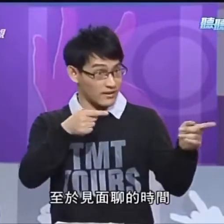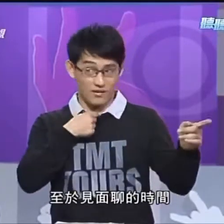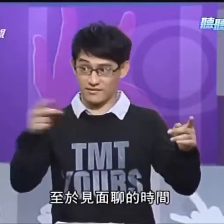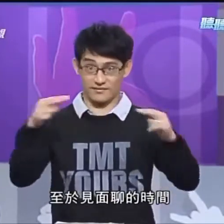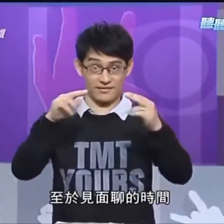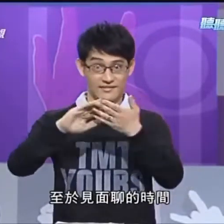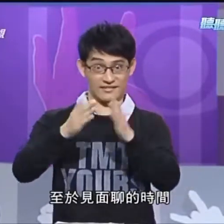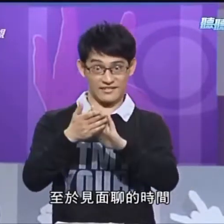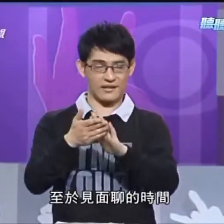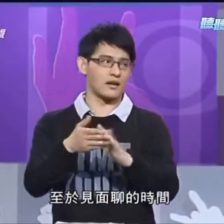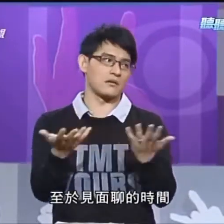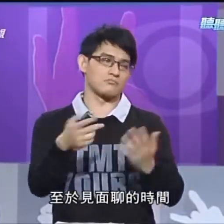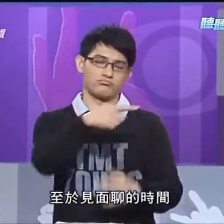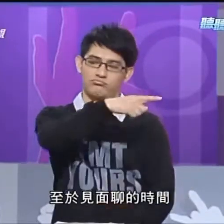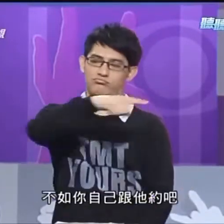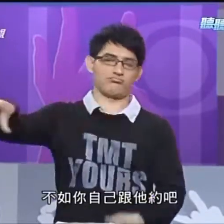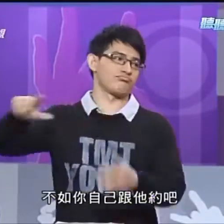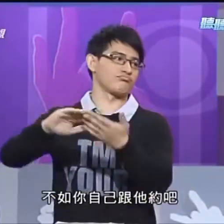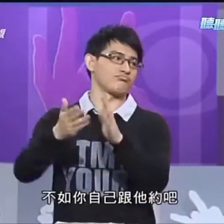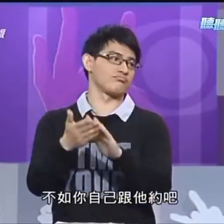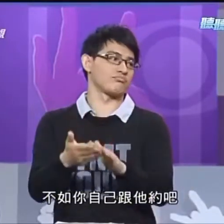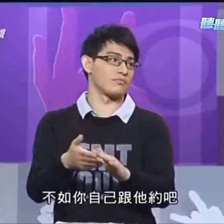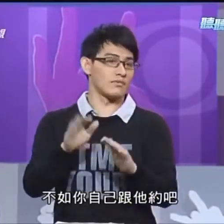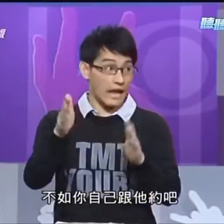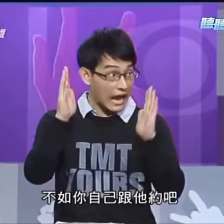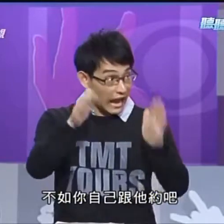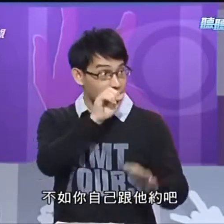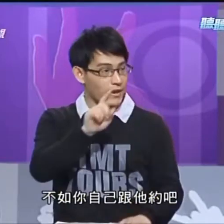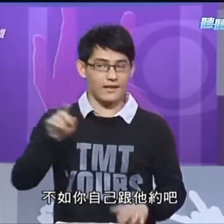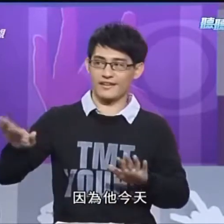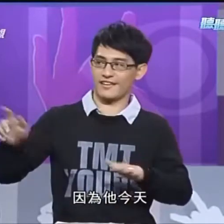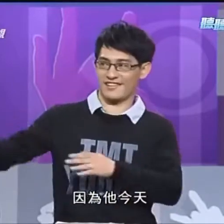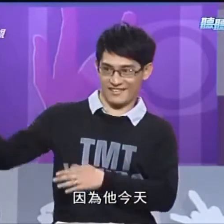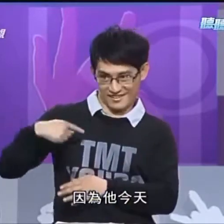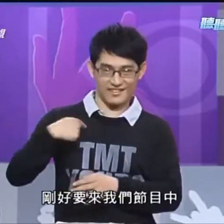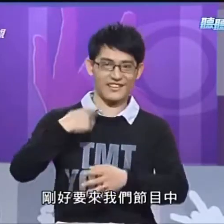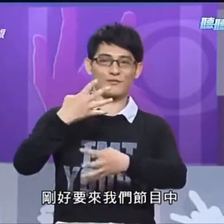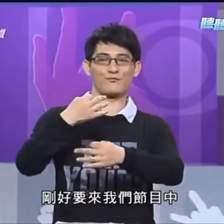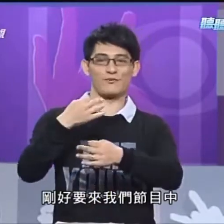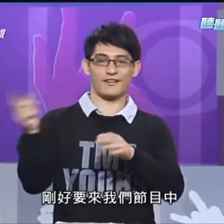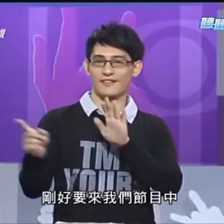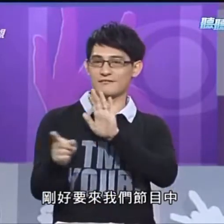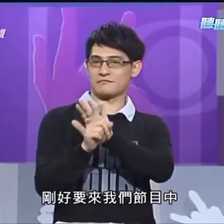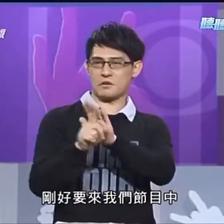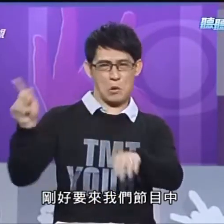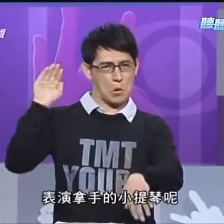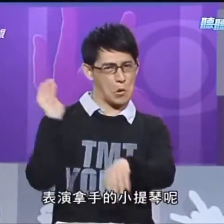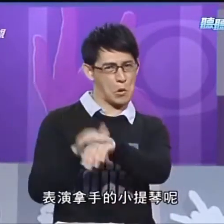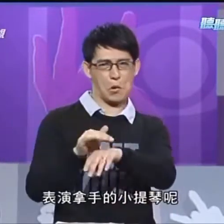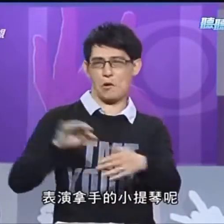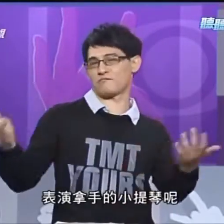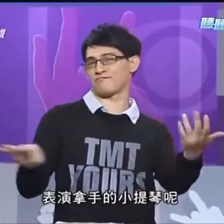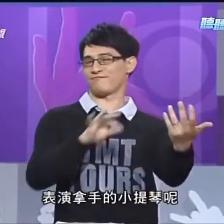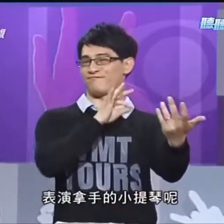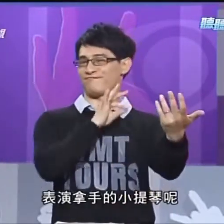于见面聊的时间啊，不如你自己跟他约吧，因为他今天刚好要来我们节目中表演拿手的小提琴